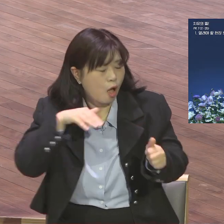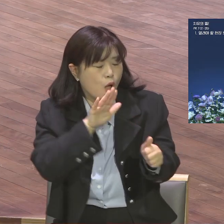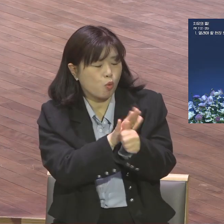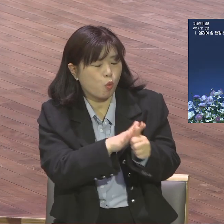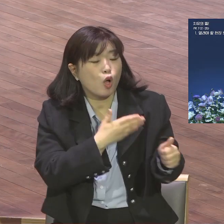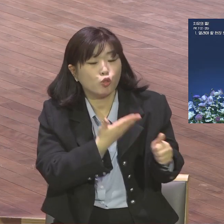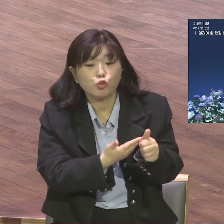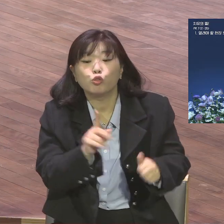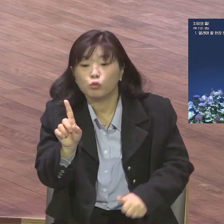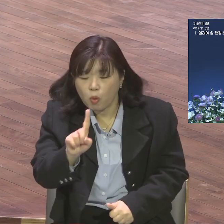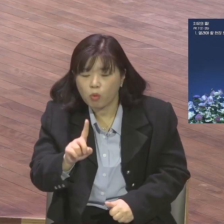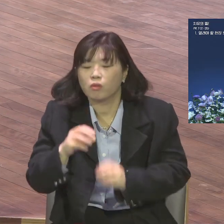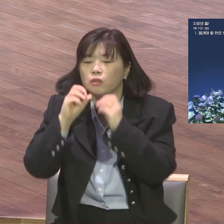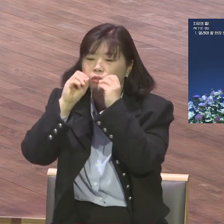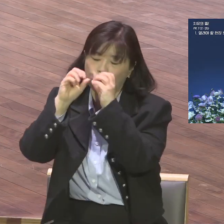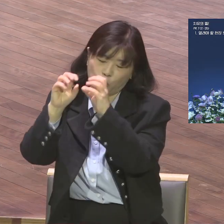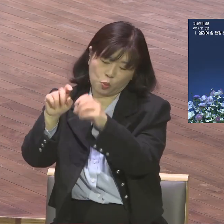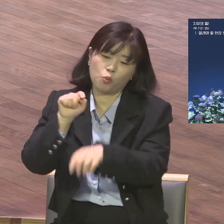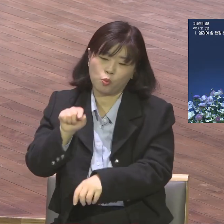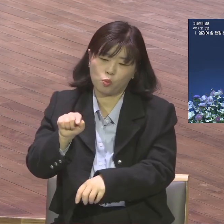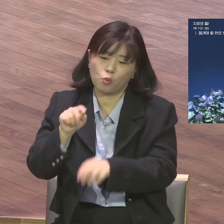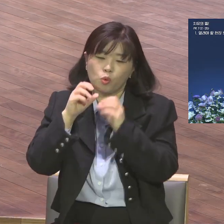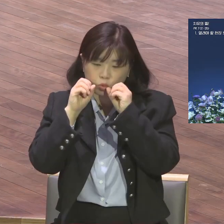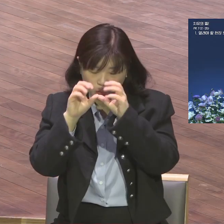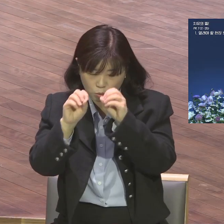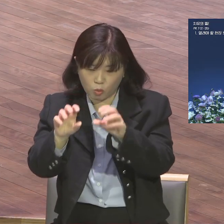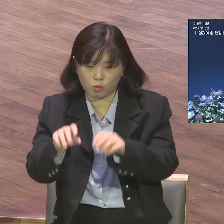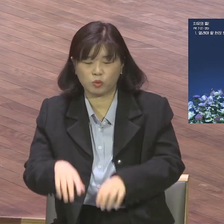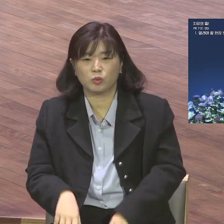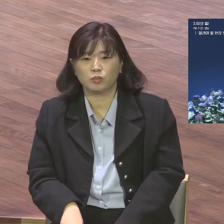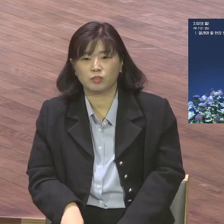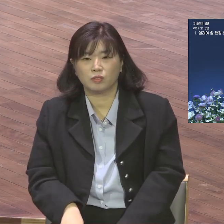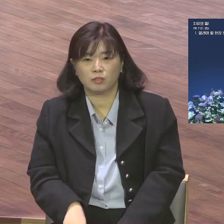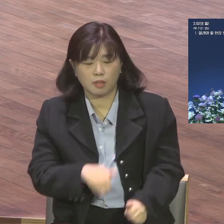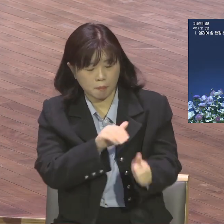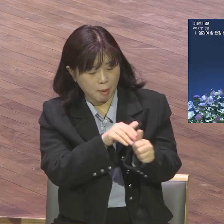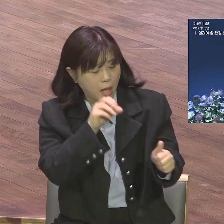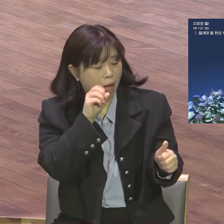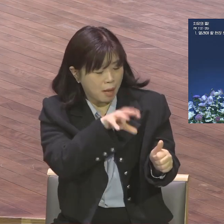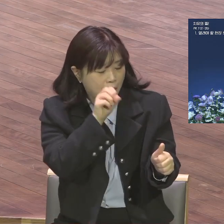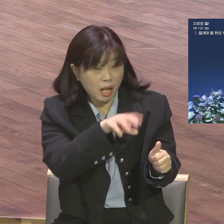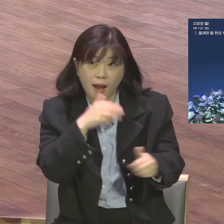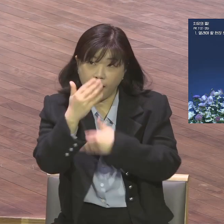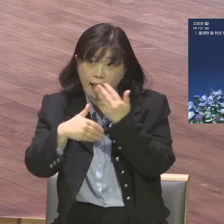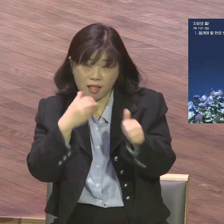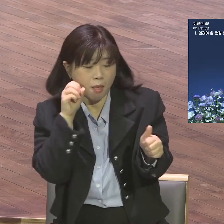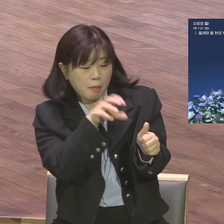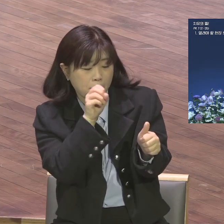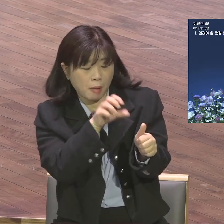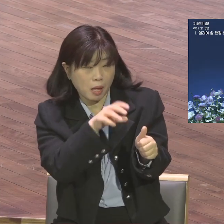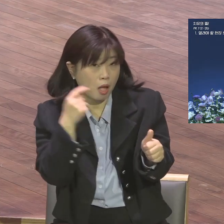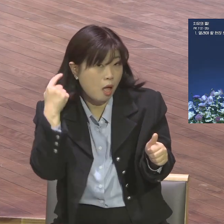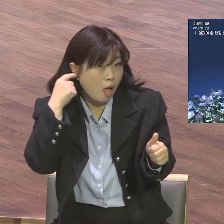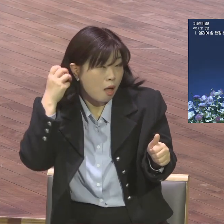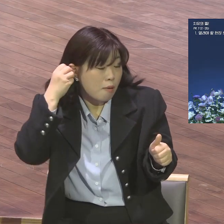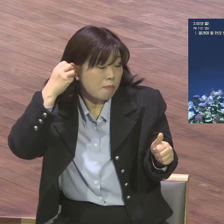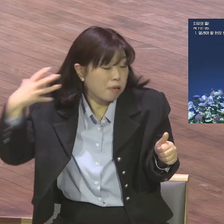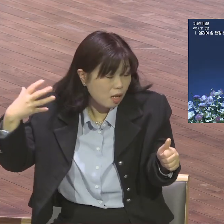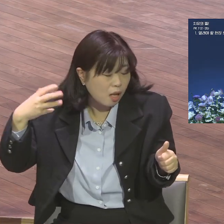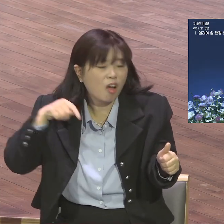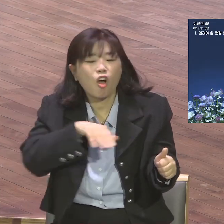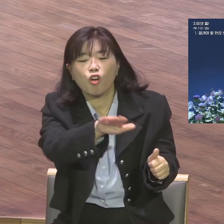견고한 사단의 이 망대를 박살내는 것이 여러분 입에서 나오는 복음이에요.